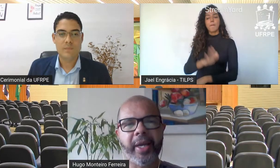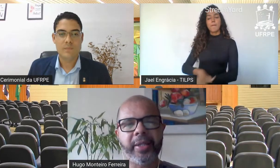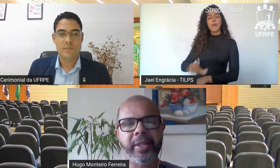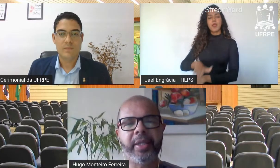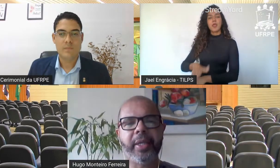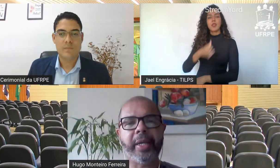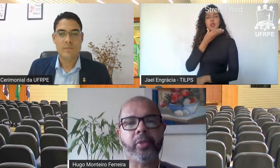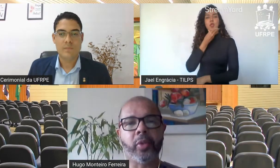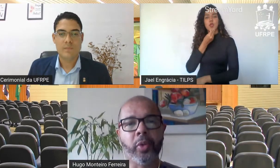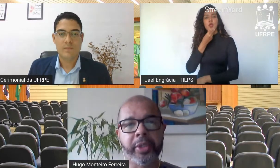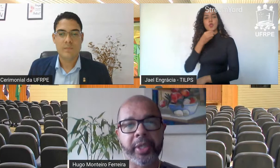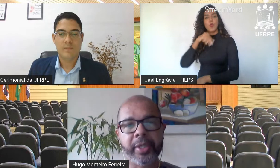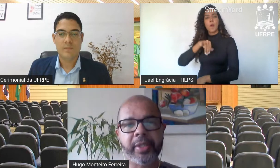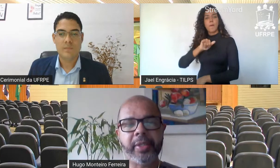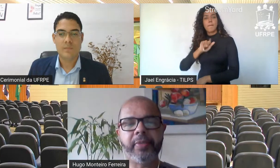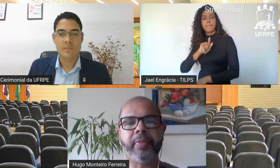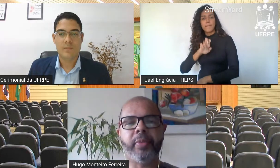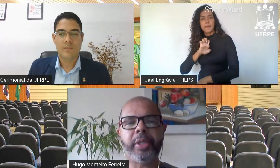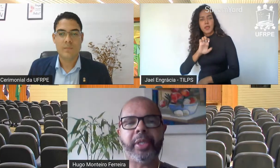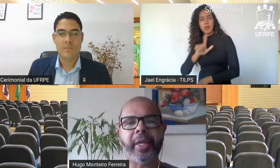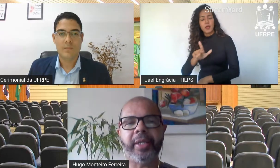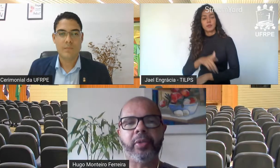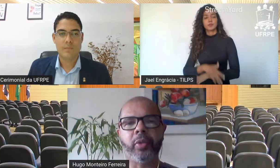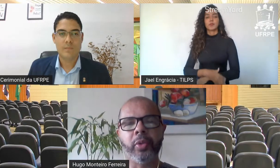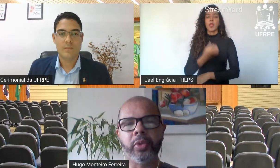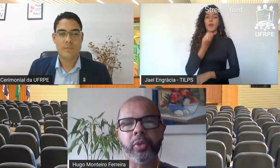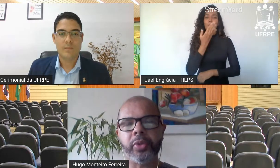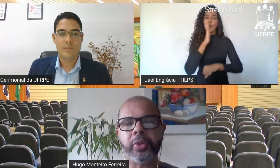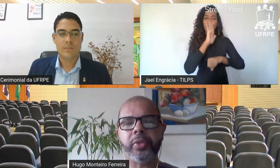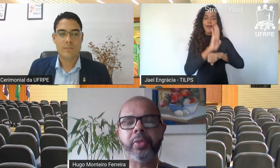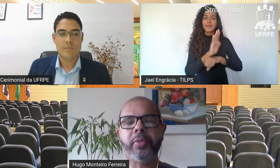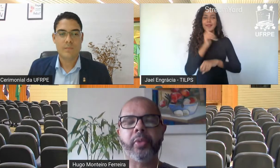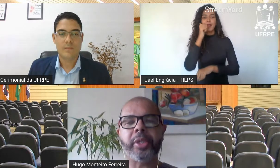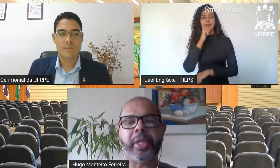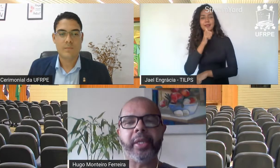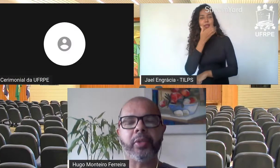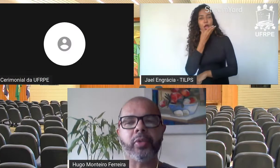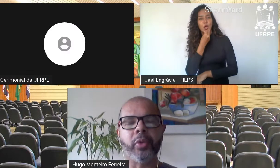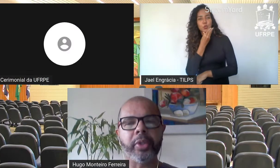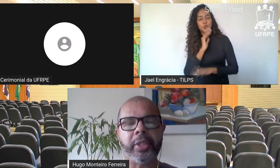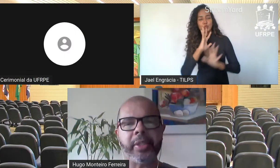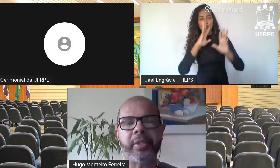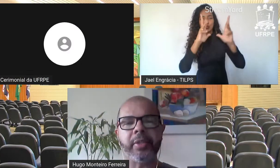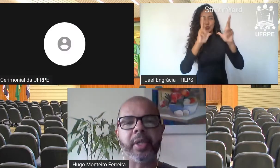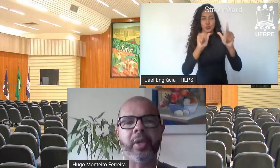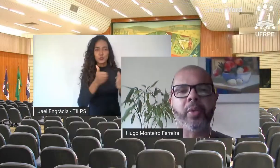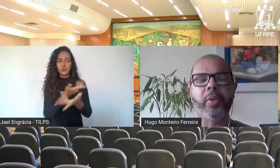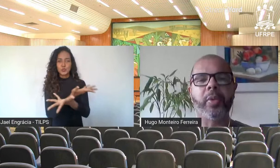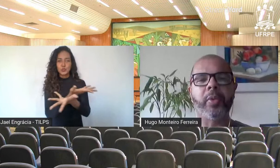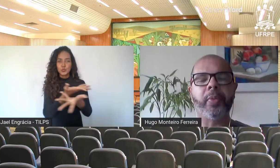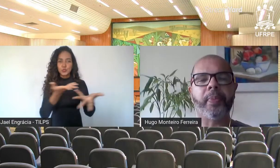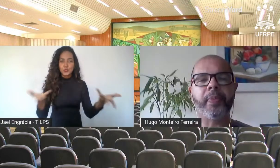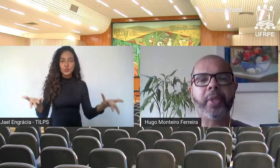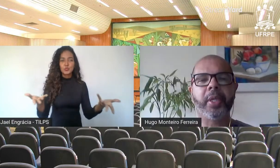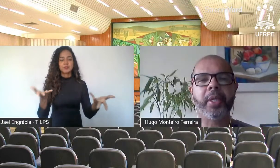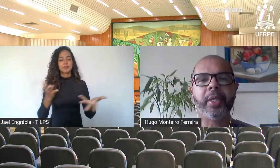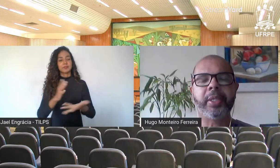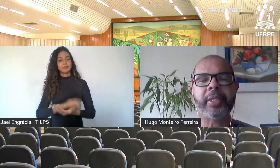Boa tarde a todas, boa tarde a todos, boa tarde a todes.